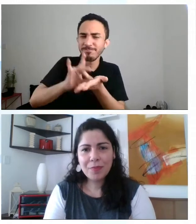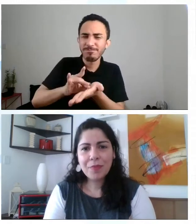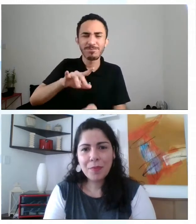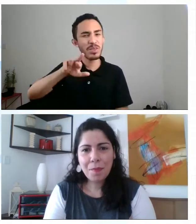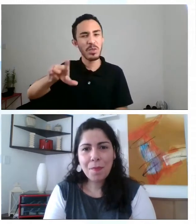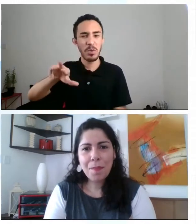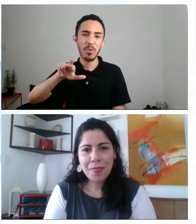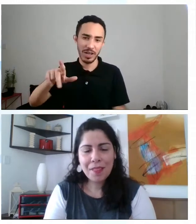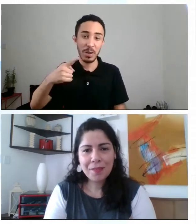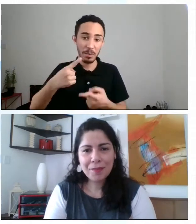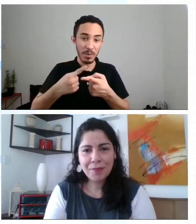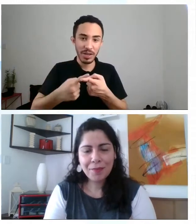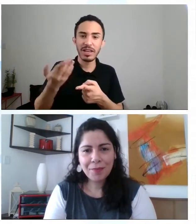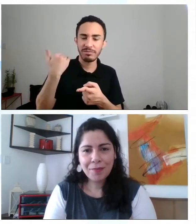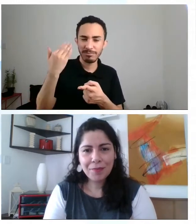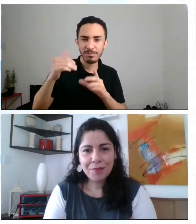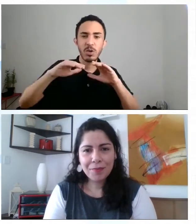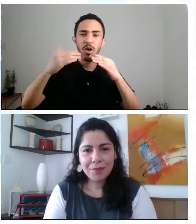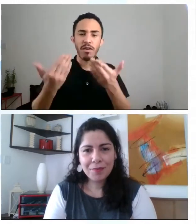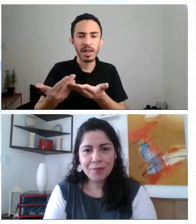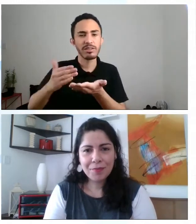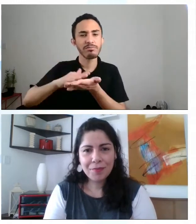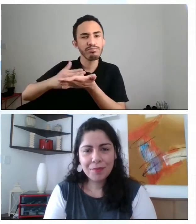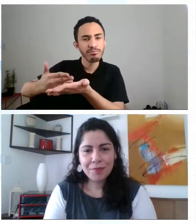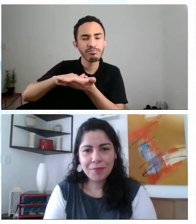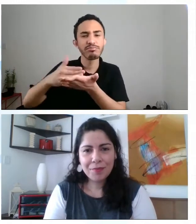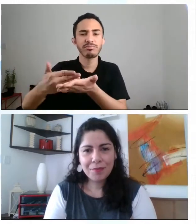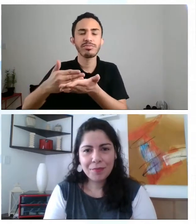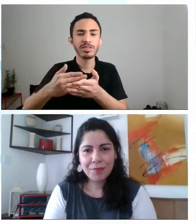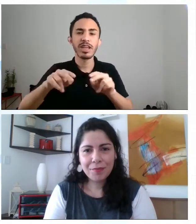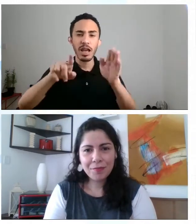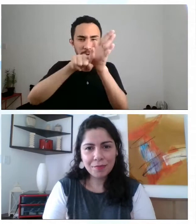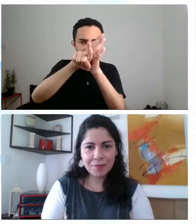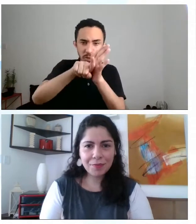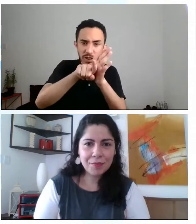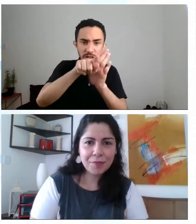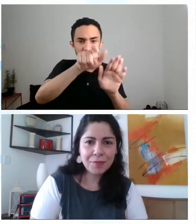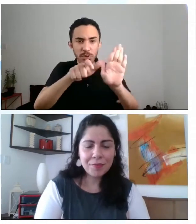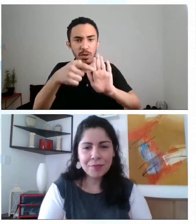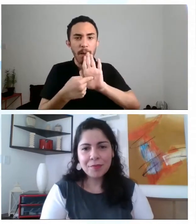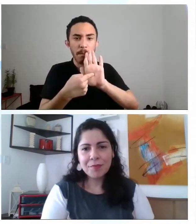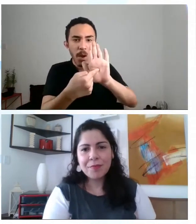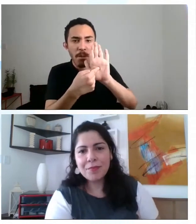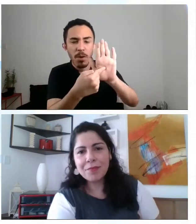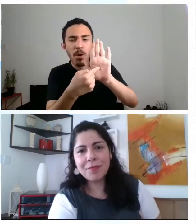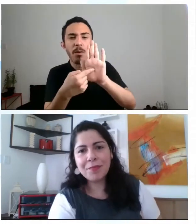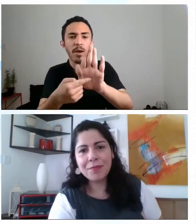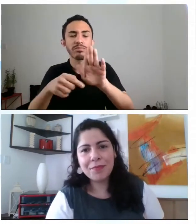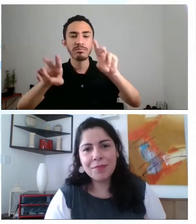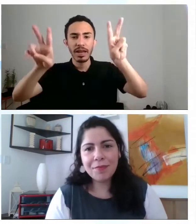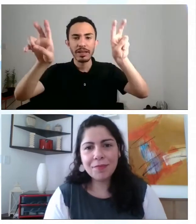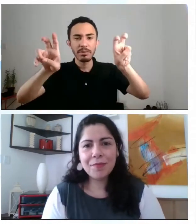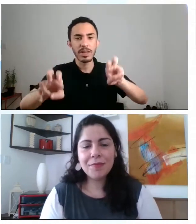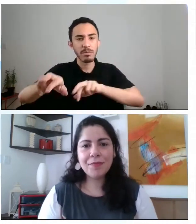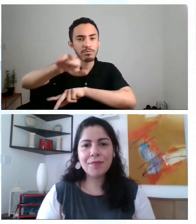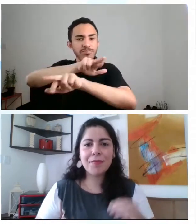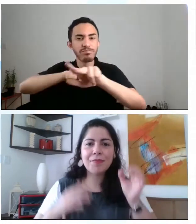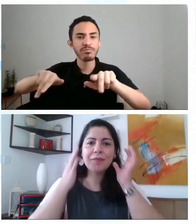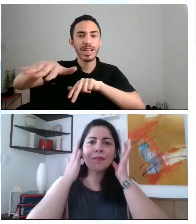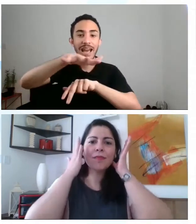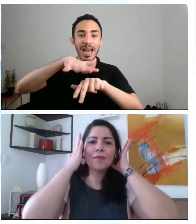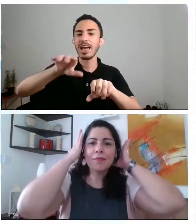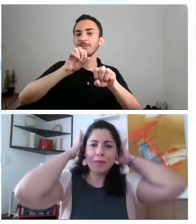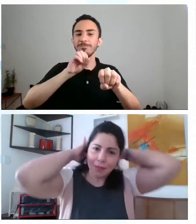né? Eu estava num ambiente de conferência, apresentação de pesquisas e diversas, né, no campo da